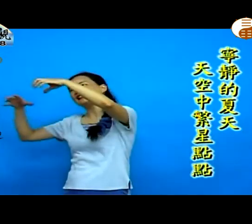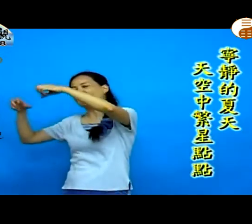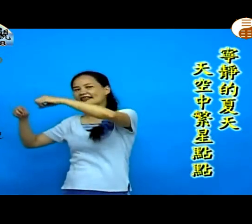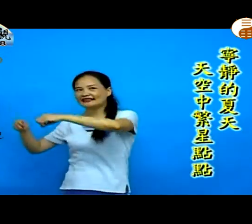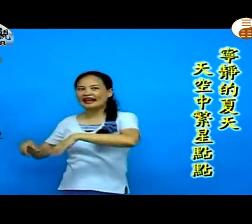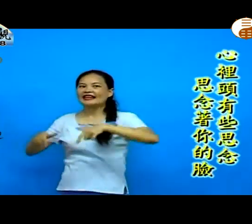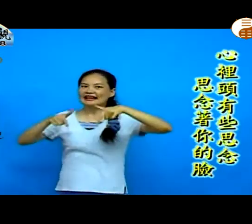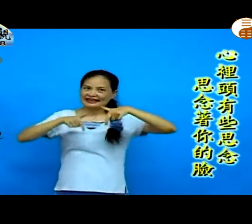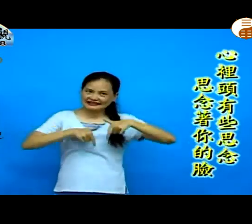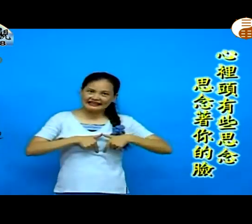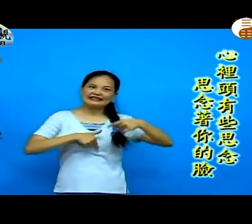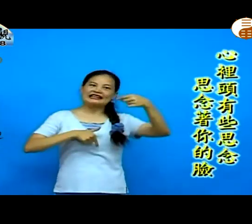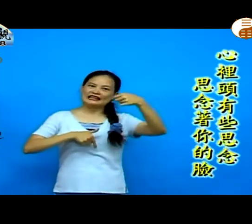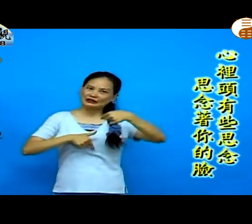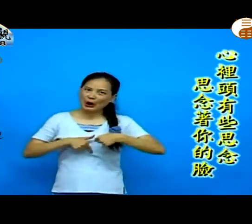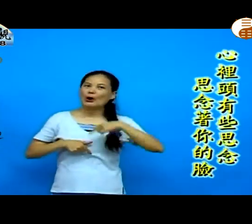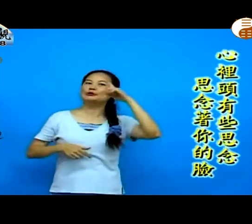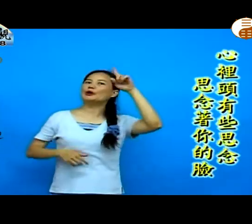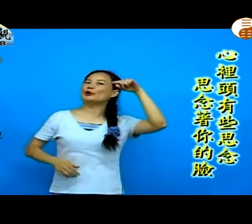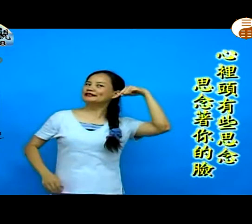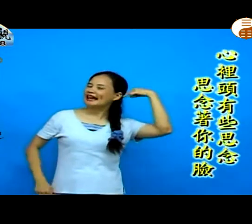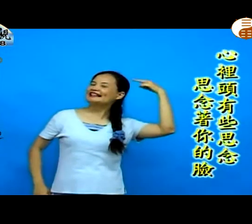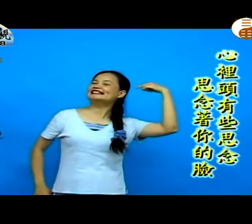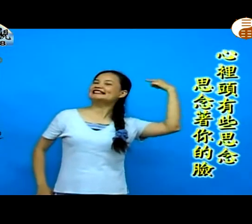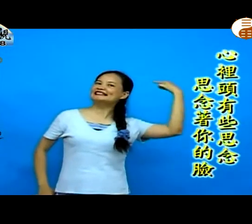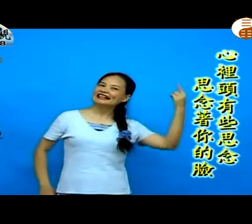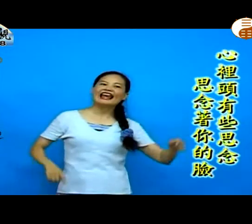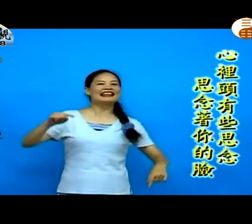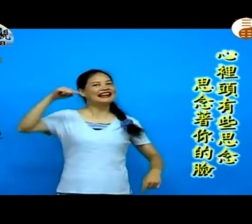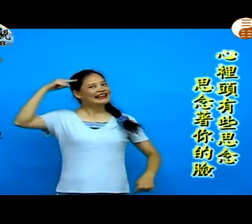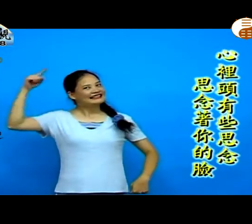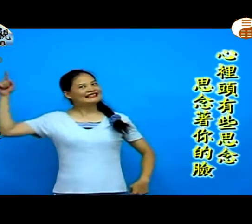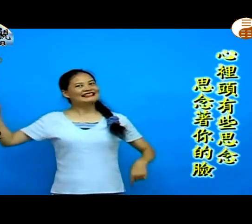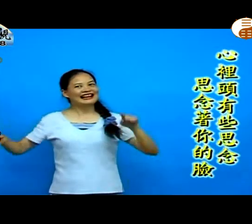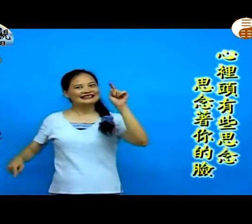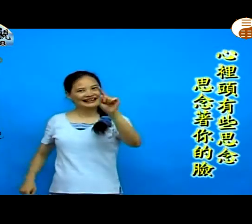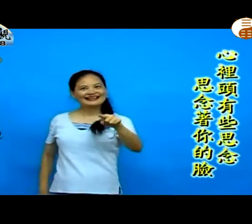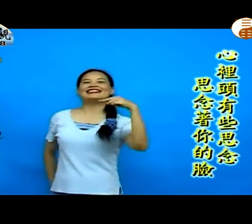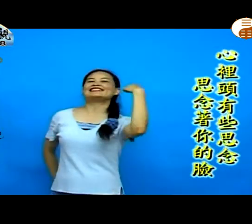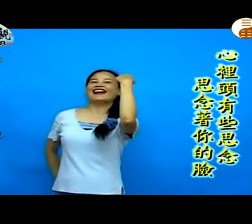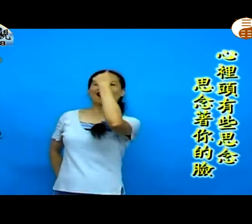心里头有些思念，思念着你的